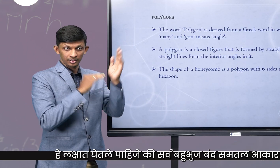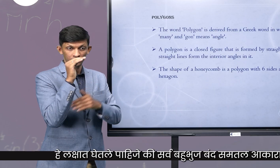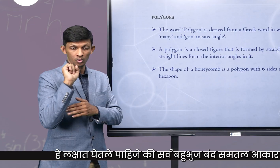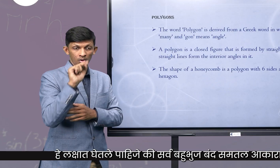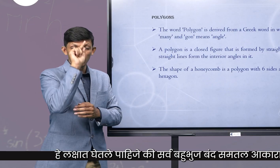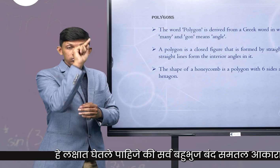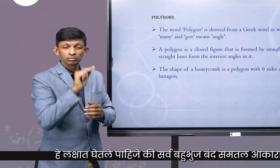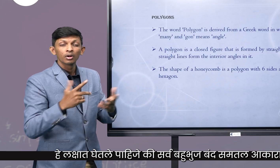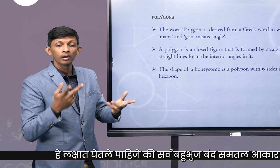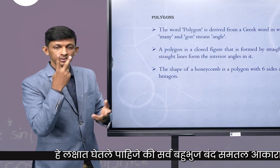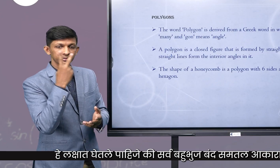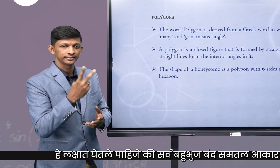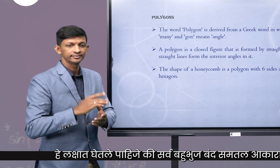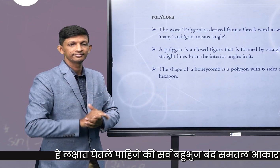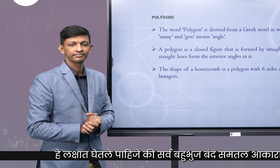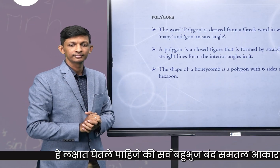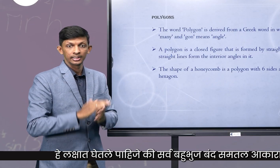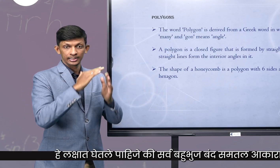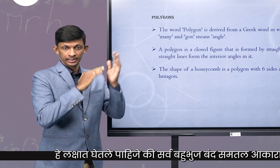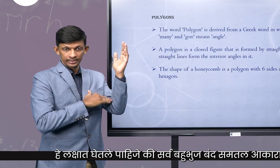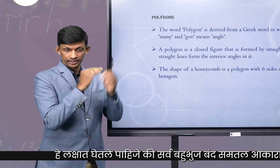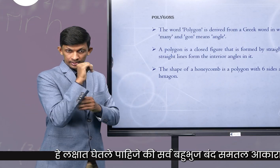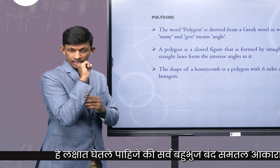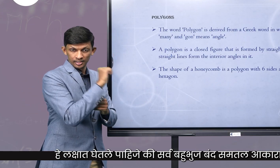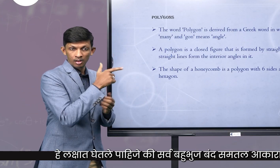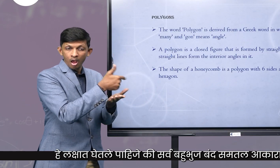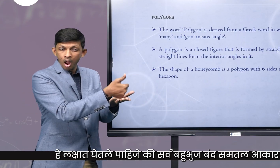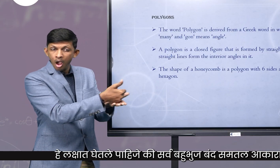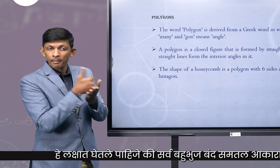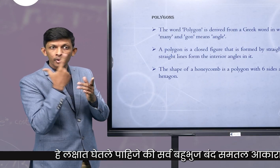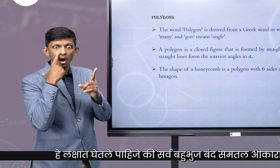सर्व बहुभुज बंद समतल आकाराचे असतात.